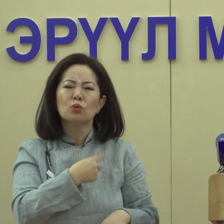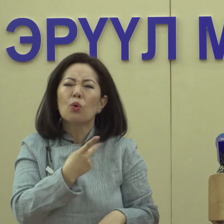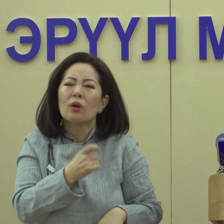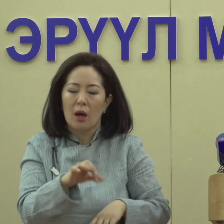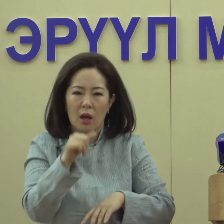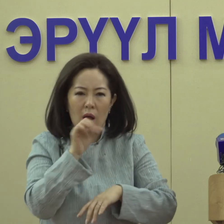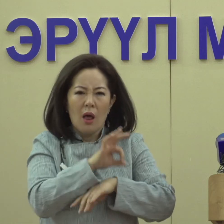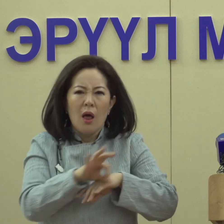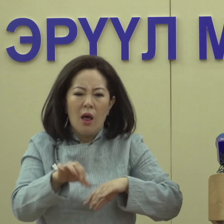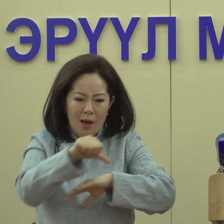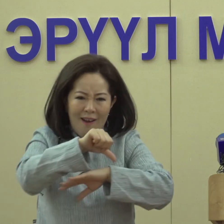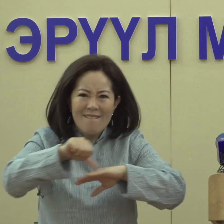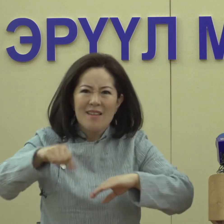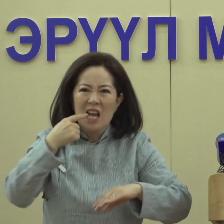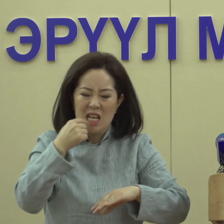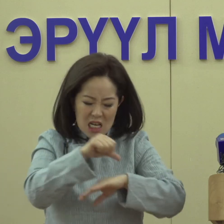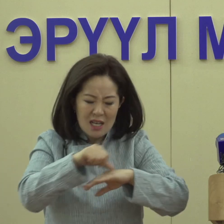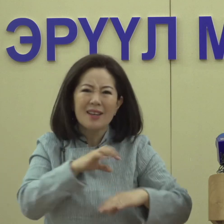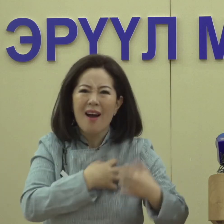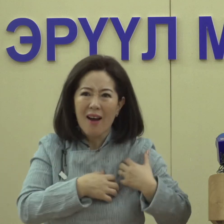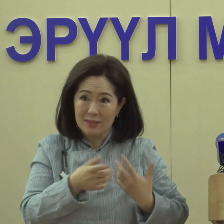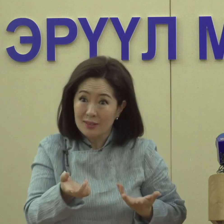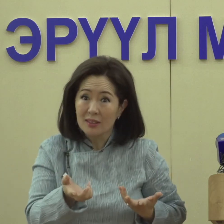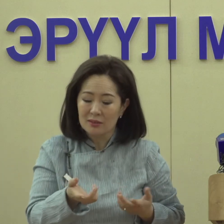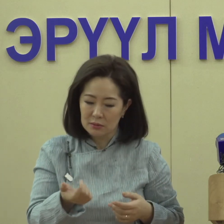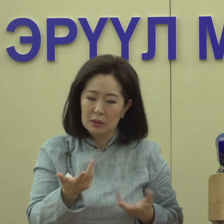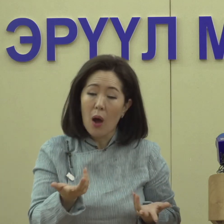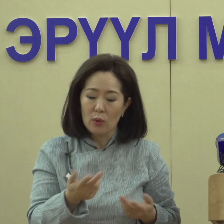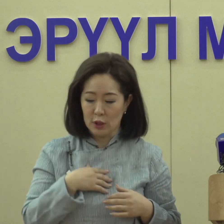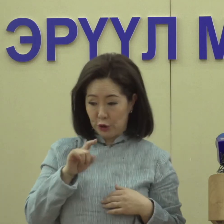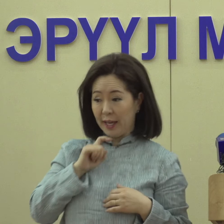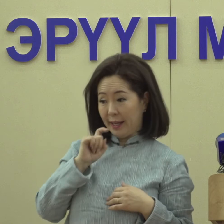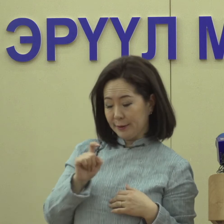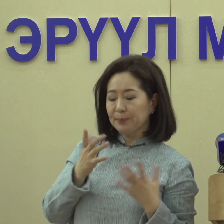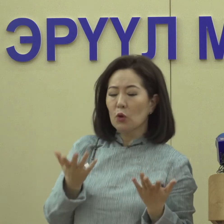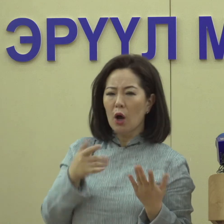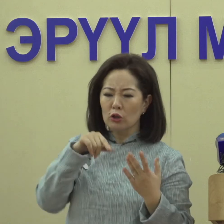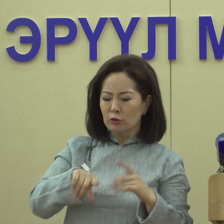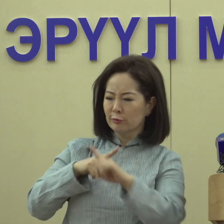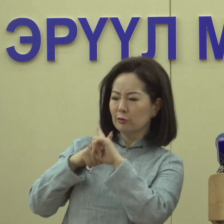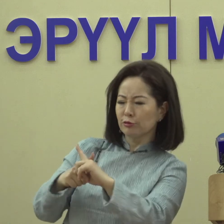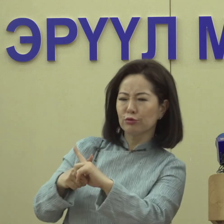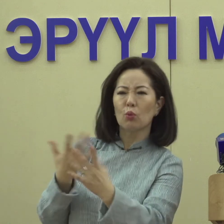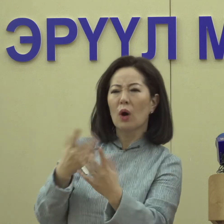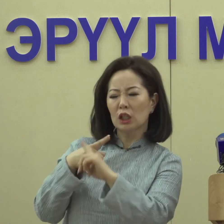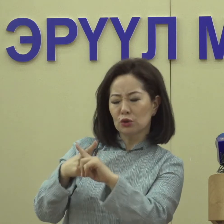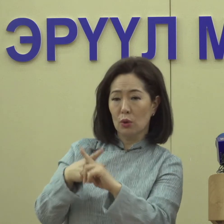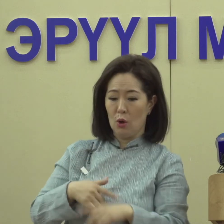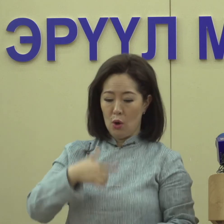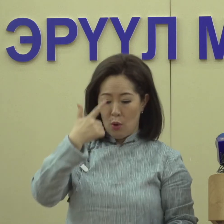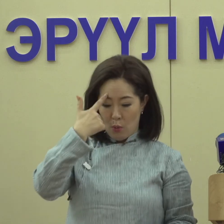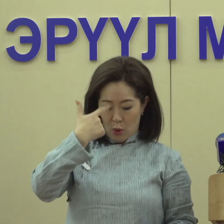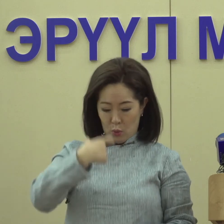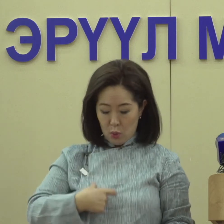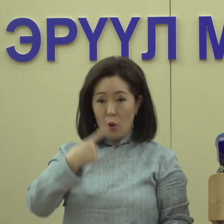Тэгэхээр ерөөсөө өнөөдрийн одоо хэрэгжиж байгаа хязгаарлалтын горим маань бол Монгол улсын иргэн гадаадд